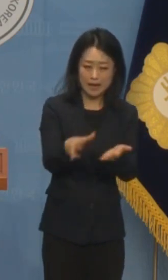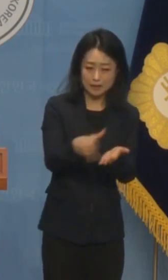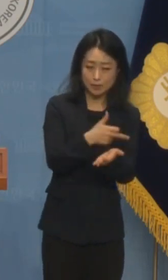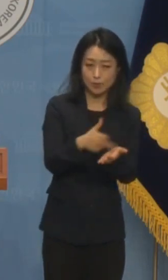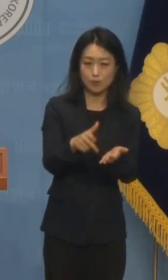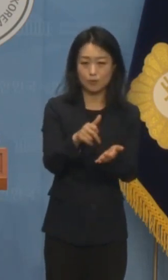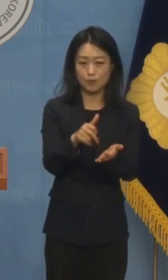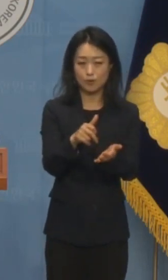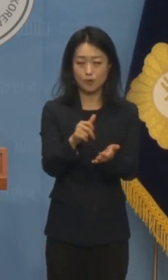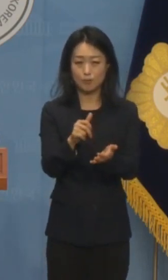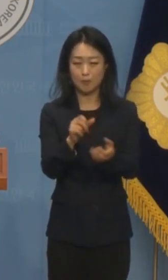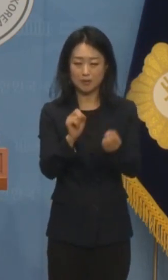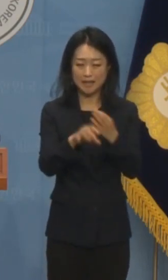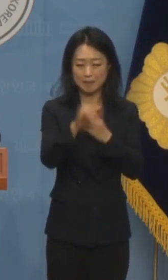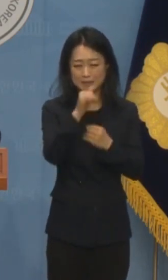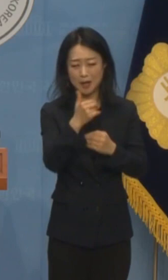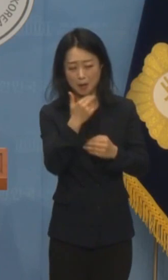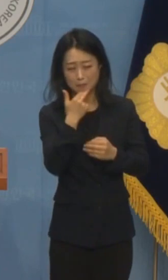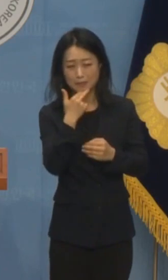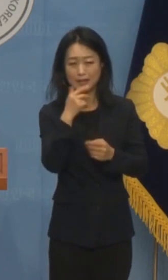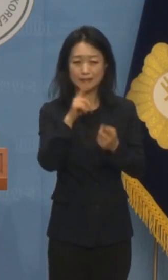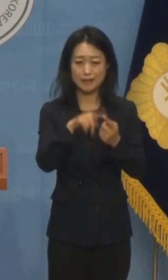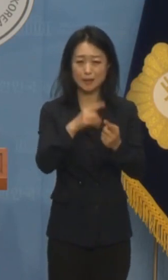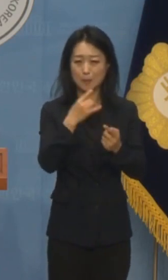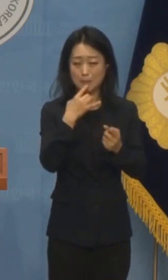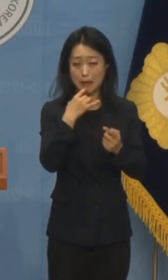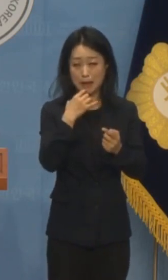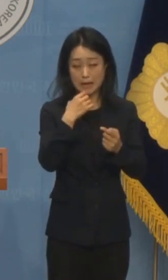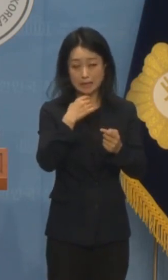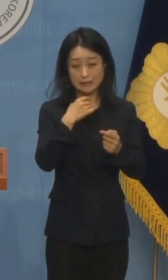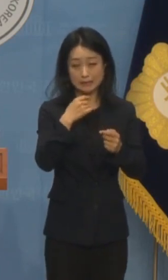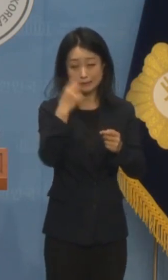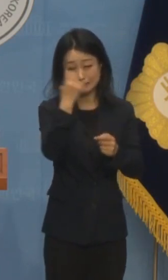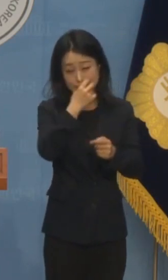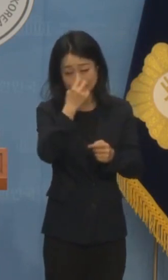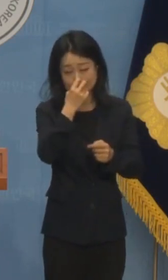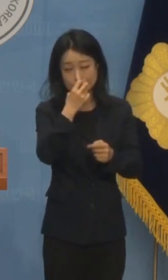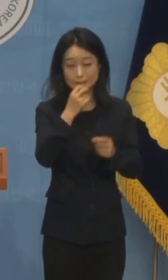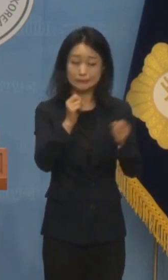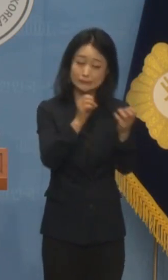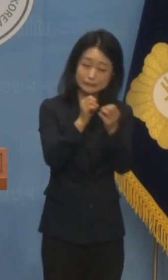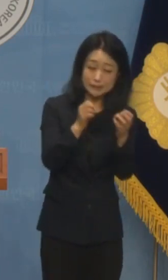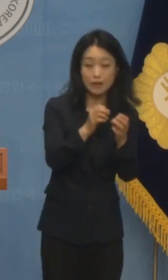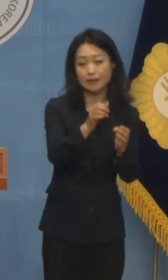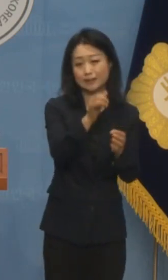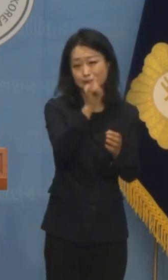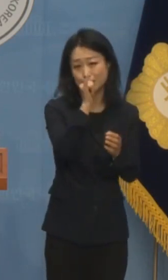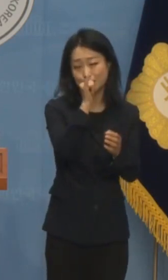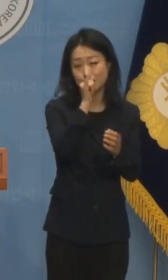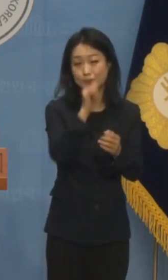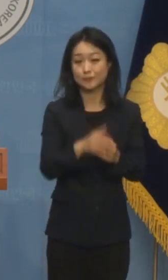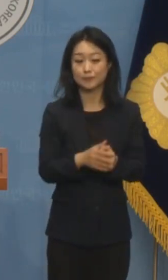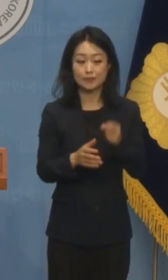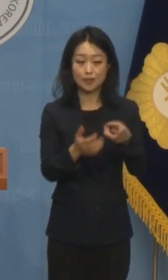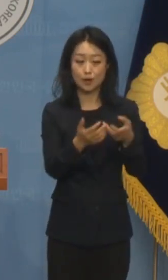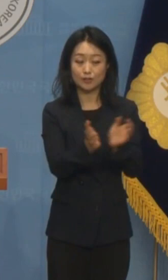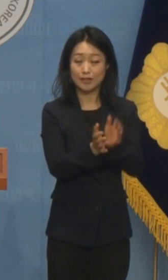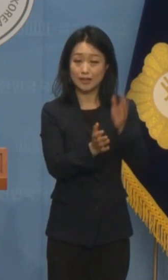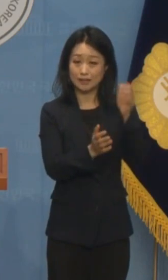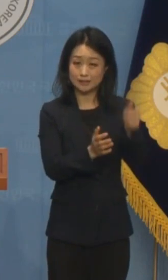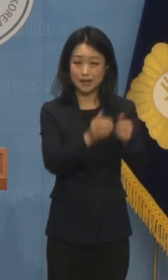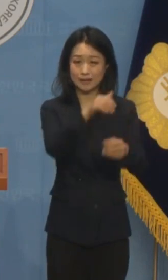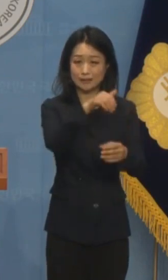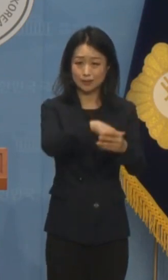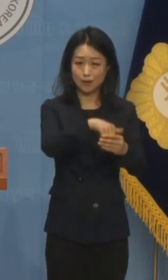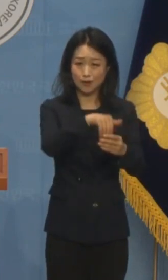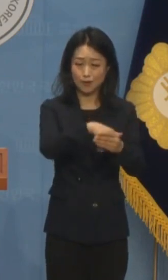공세뿐입니다 실체없는 논란으로 여당 전대를 막장 극으로 몰아넣은 김건희 여사와